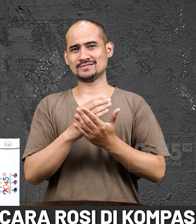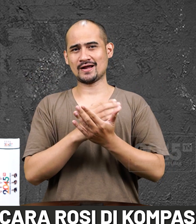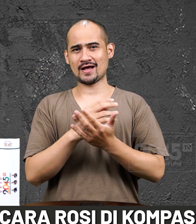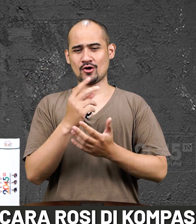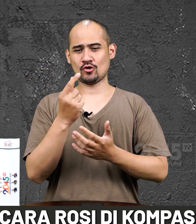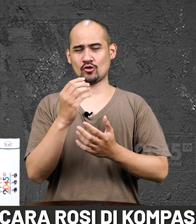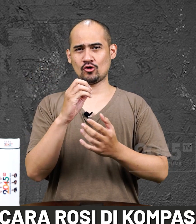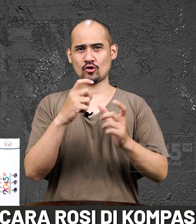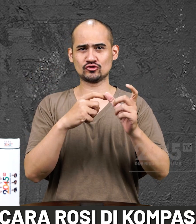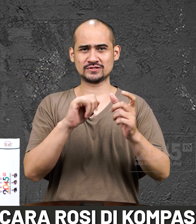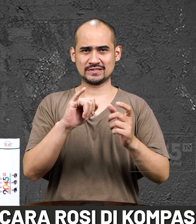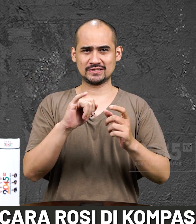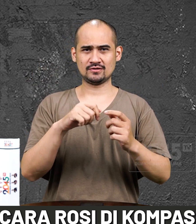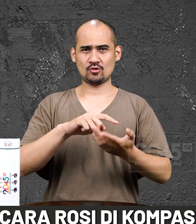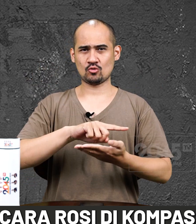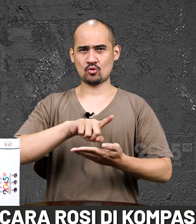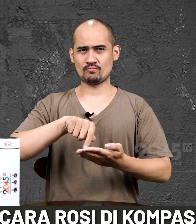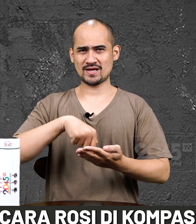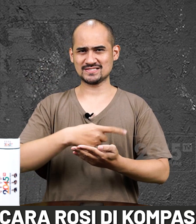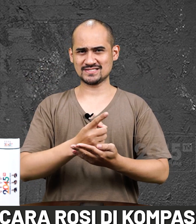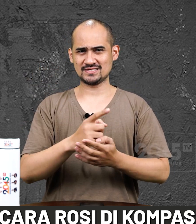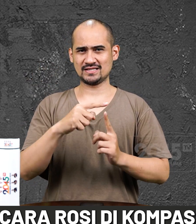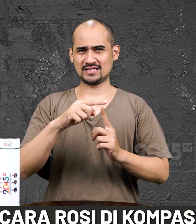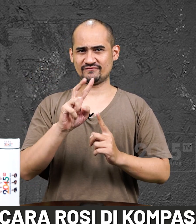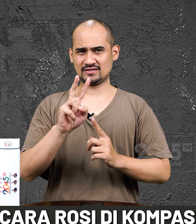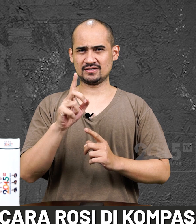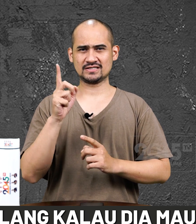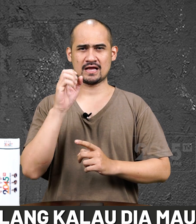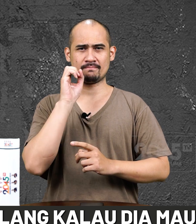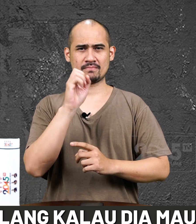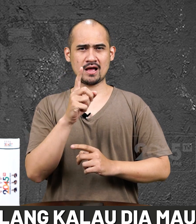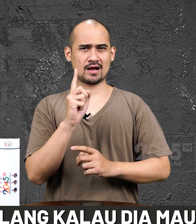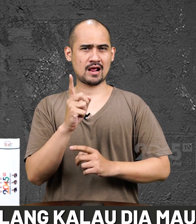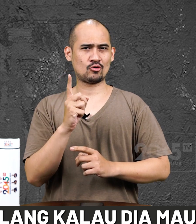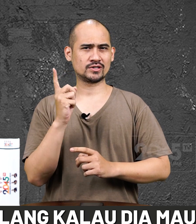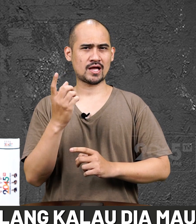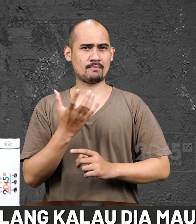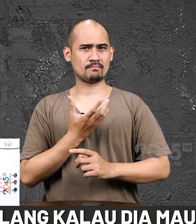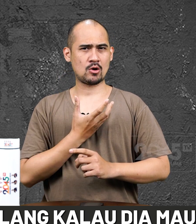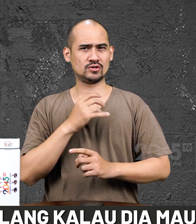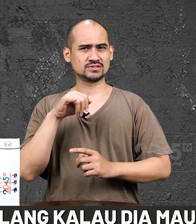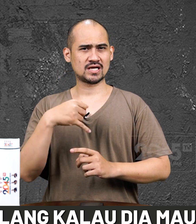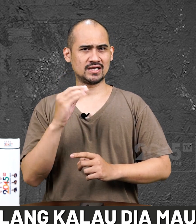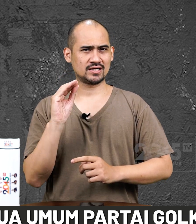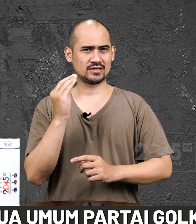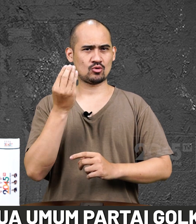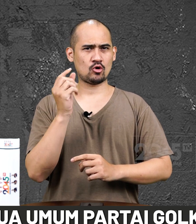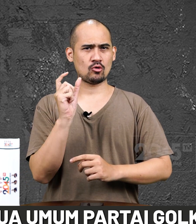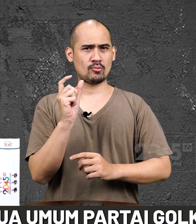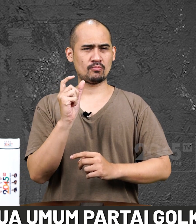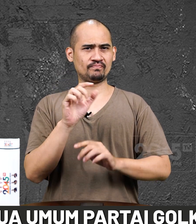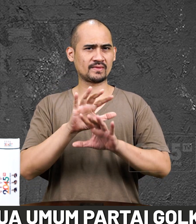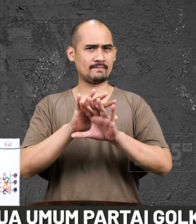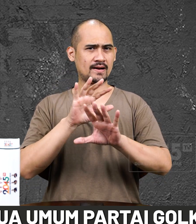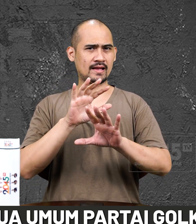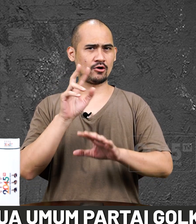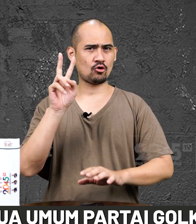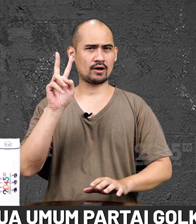Di acara Rosi di Kompas TV, dia bilang kalau dia mau jadi Ketua Umum Partai Golkar menggantikan Pak Airlangga